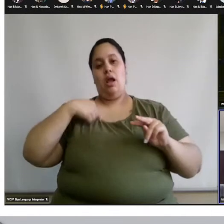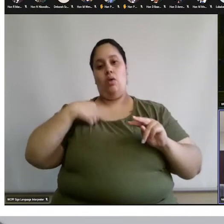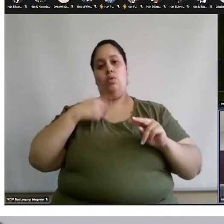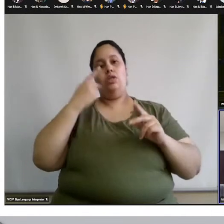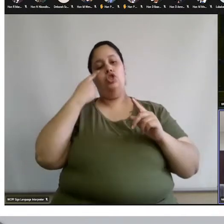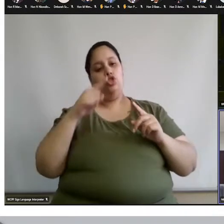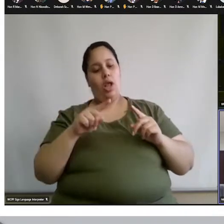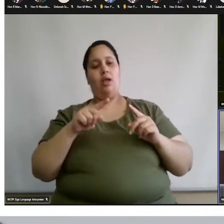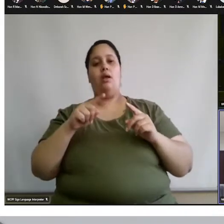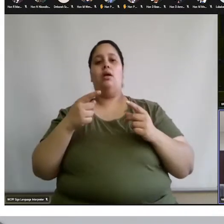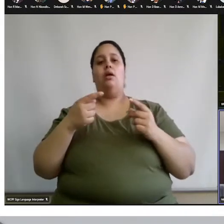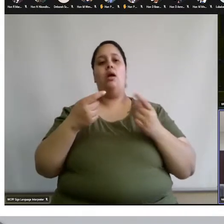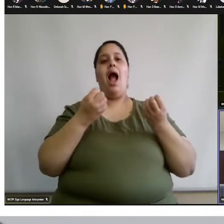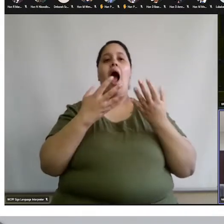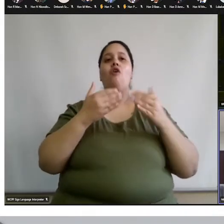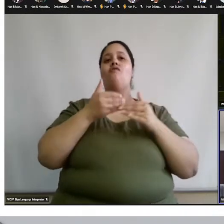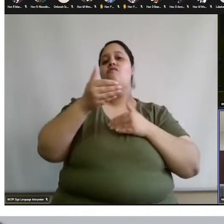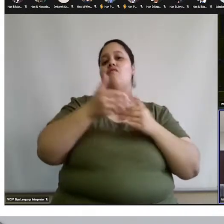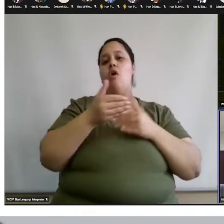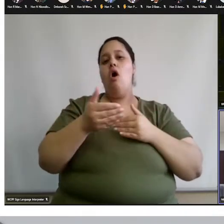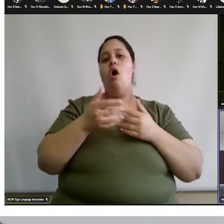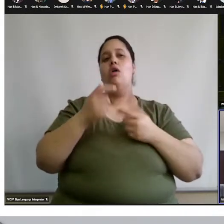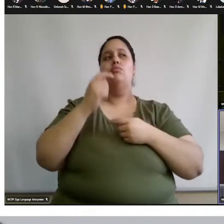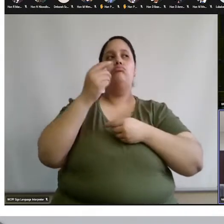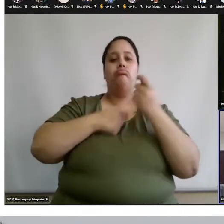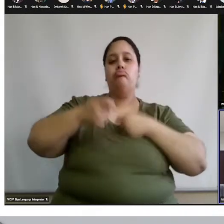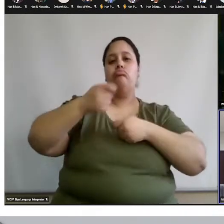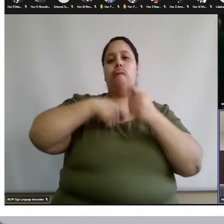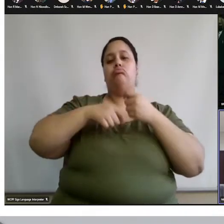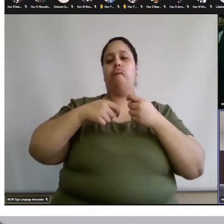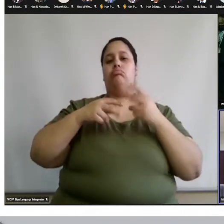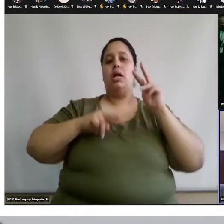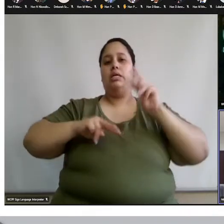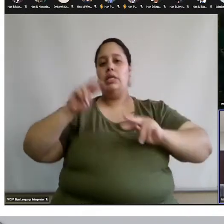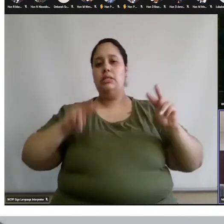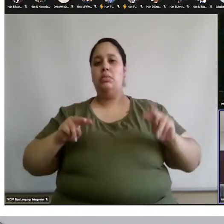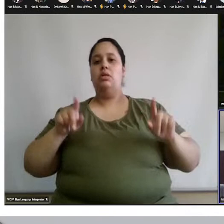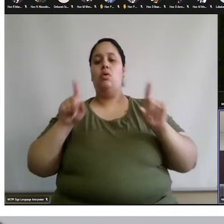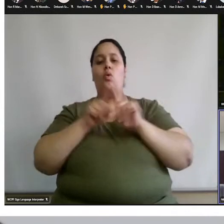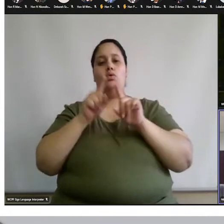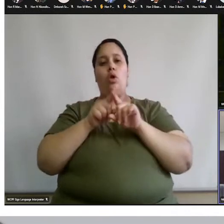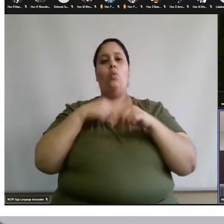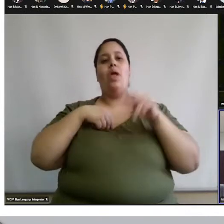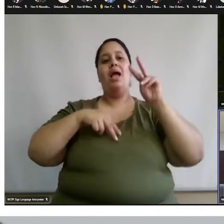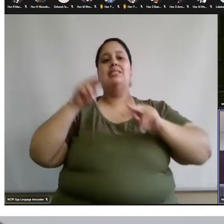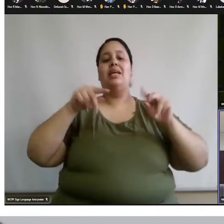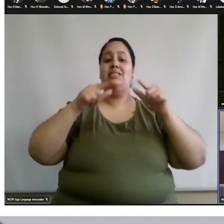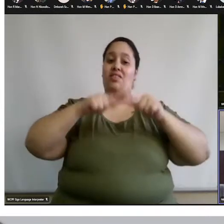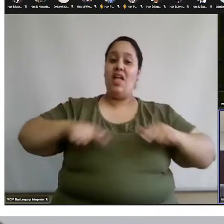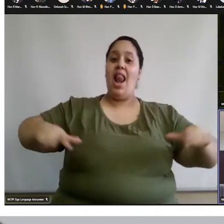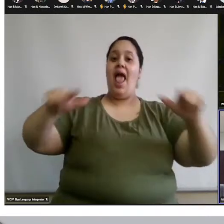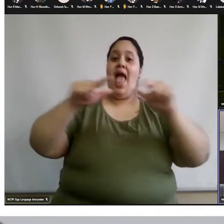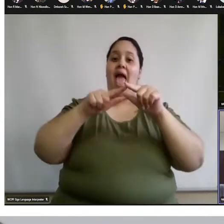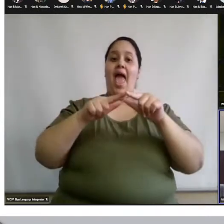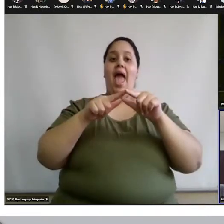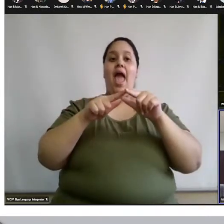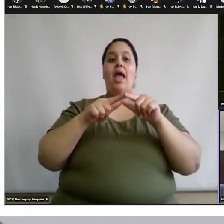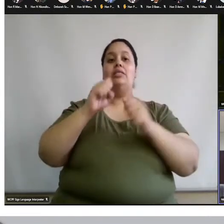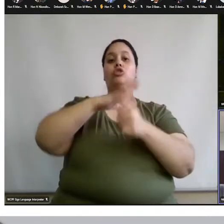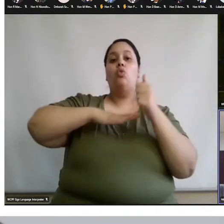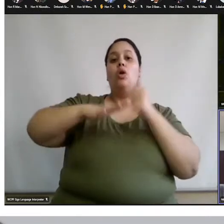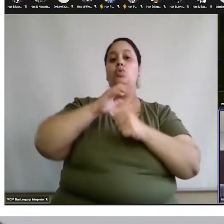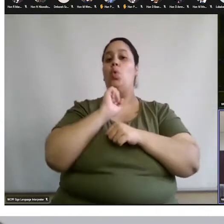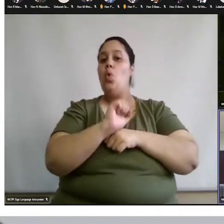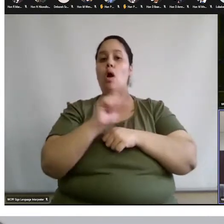van die heersende droogte te bepaal deur die assessering van die natuurlike veldtoestande.